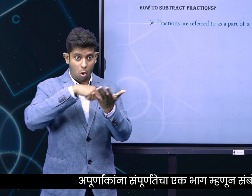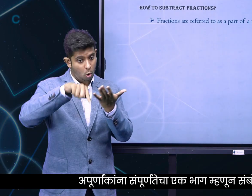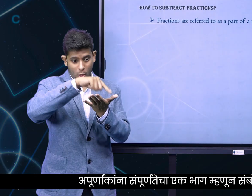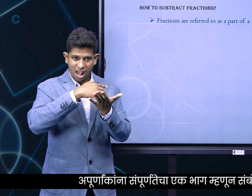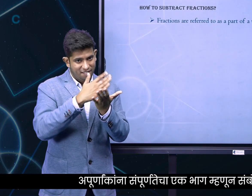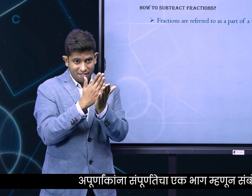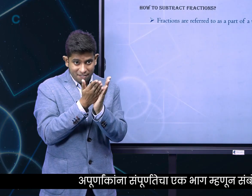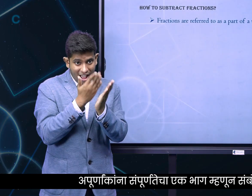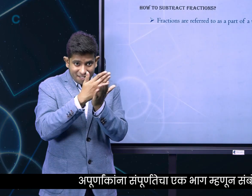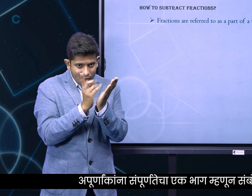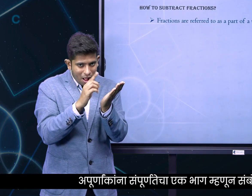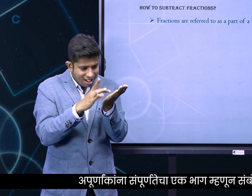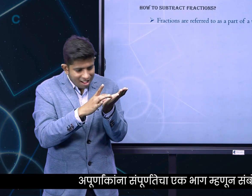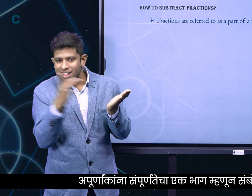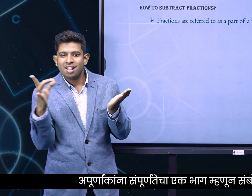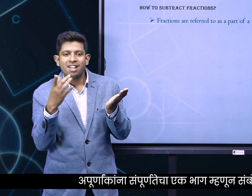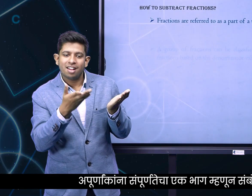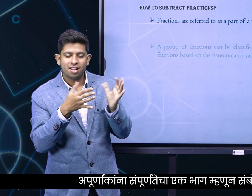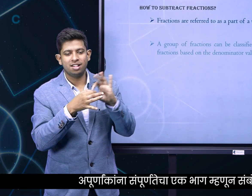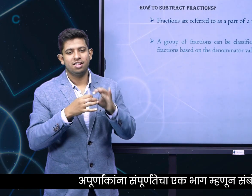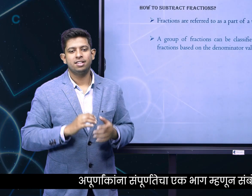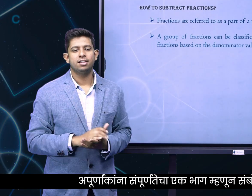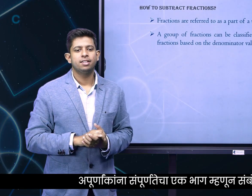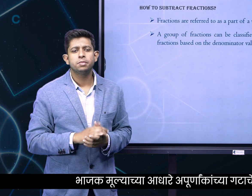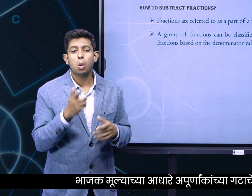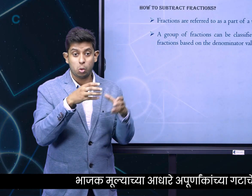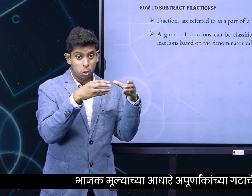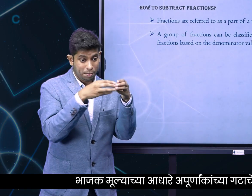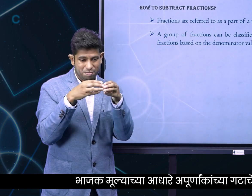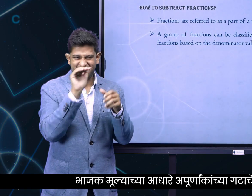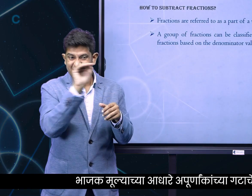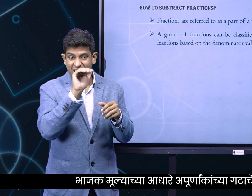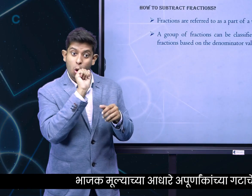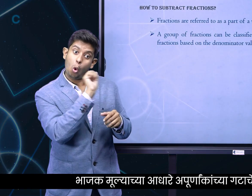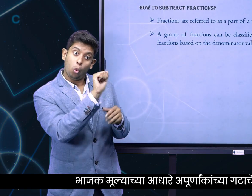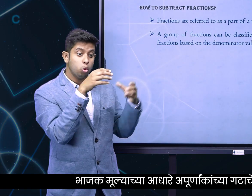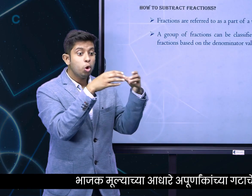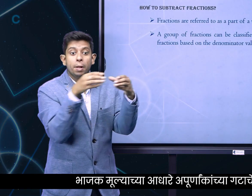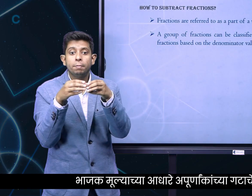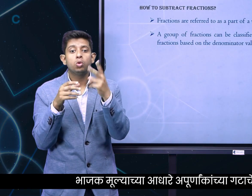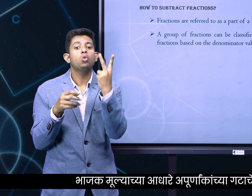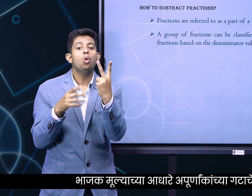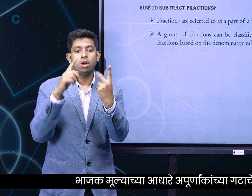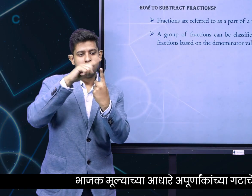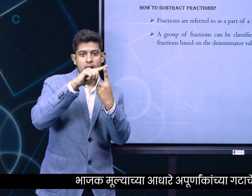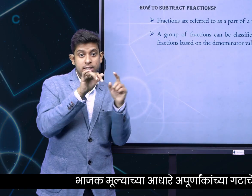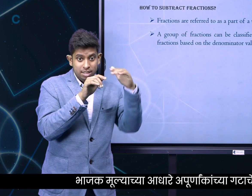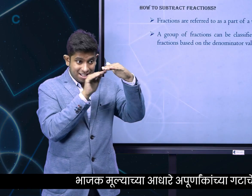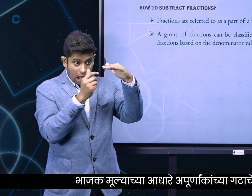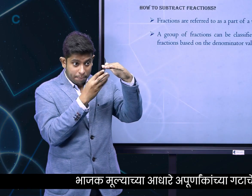अपूर्णांकांना संपूर्णतेचा एक भाग म्हणून संबोधले जाते. भाजक मूल्यांच्या आधारे अपूर्णांकांच्या गटाचे वर्गीकरण